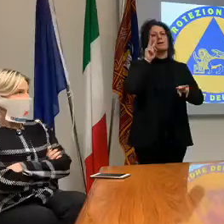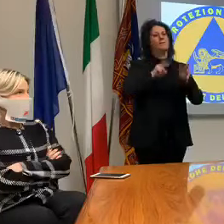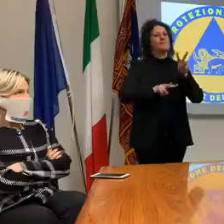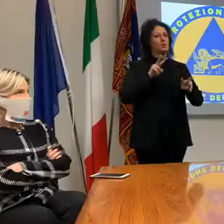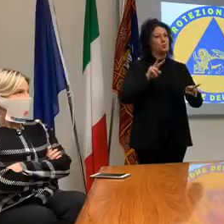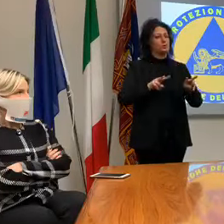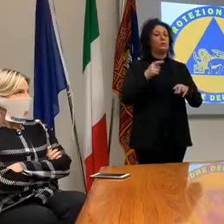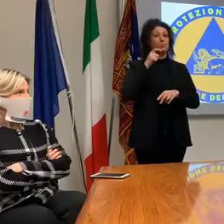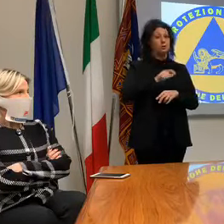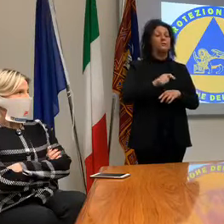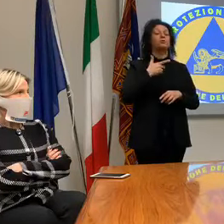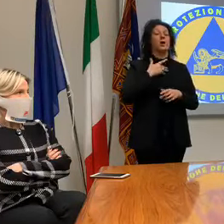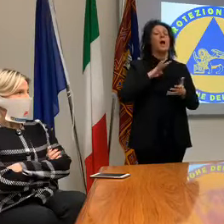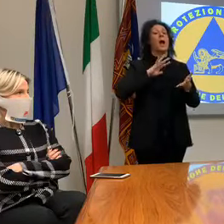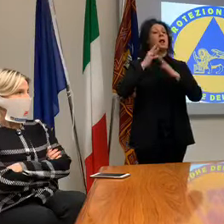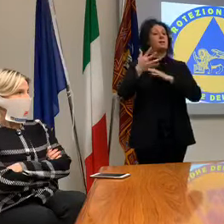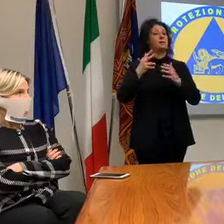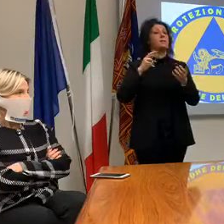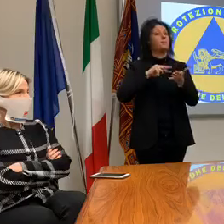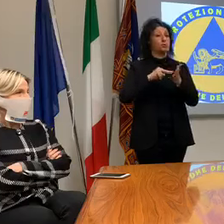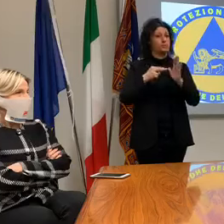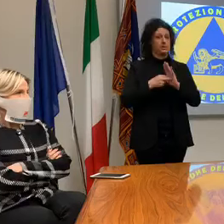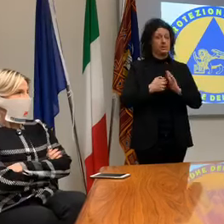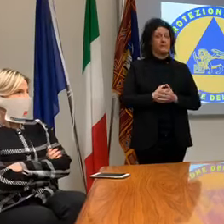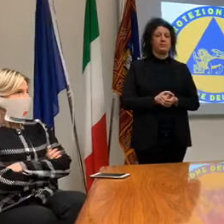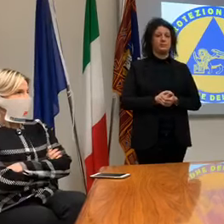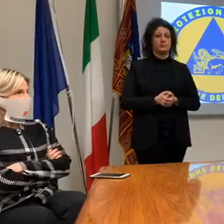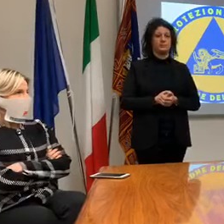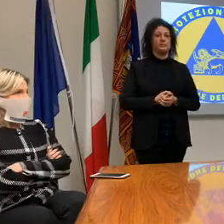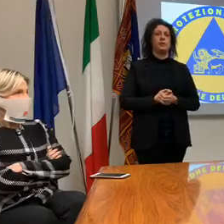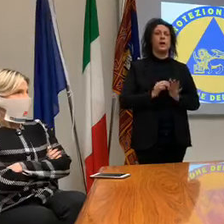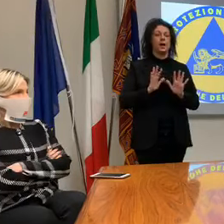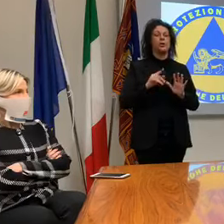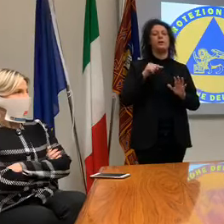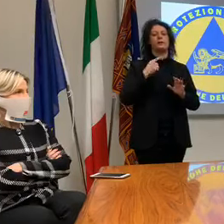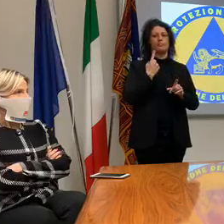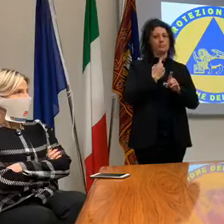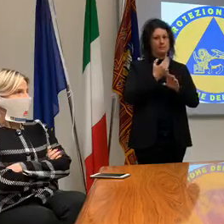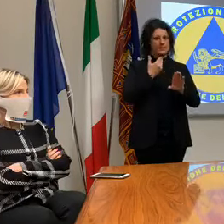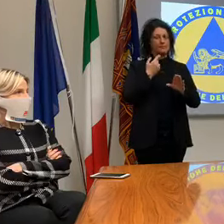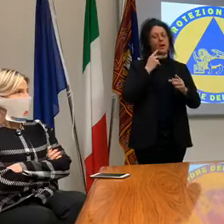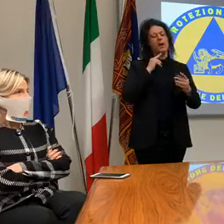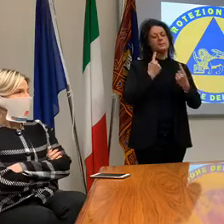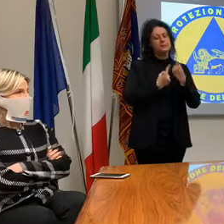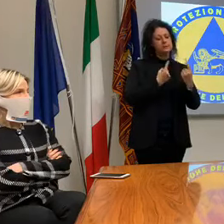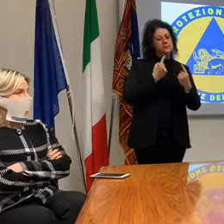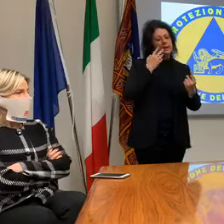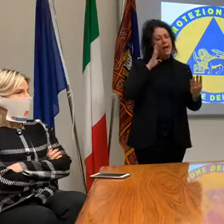problema importante. Per cui se ne vengo fuori vi dico di cosa si trattava, se no è chiusa lì.